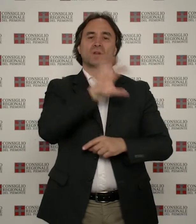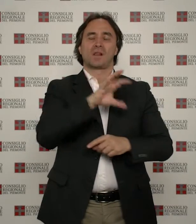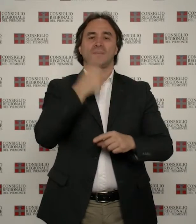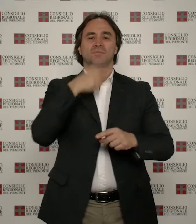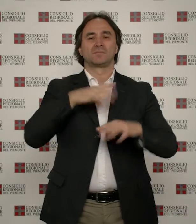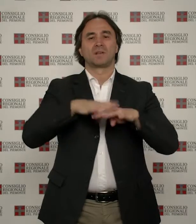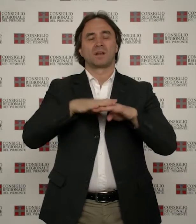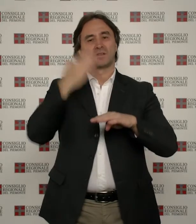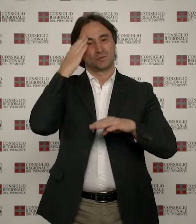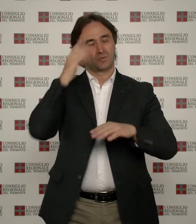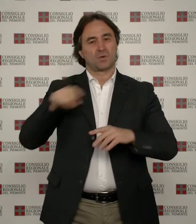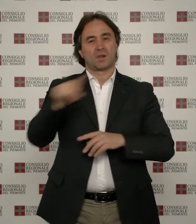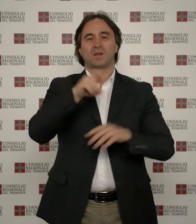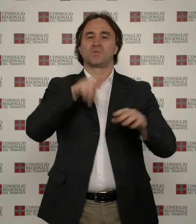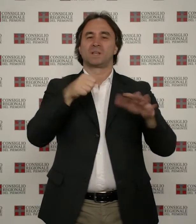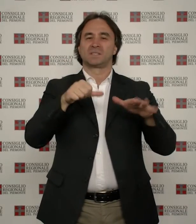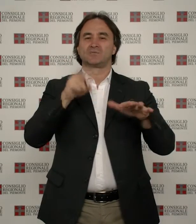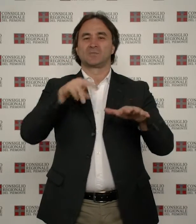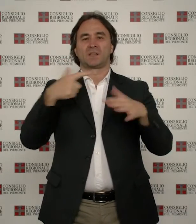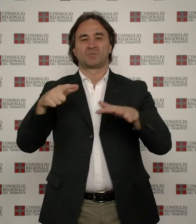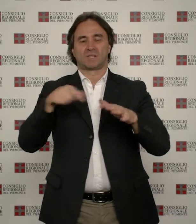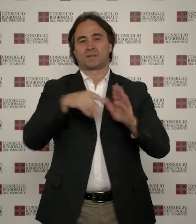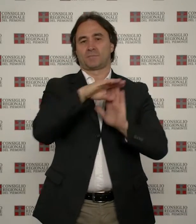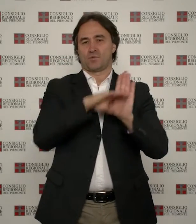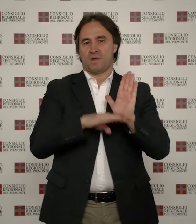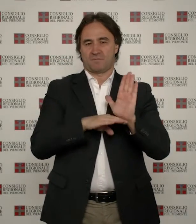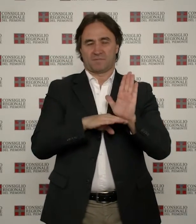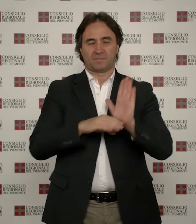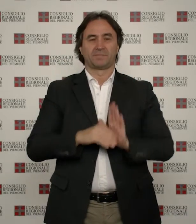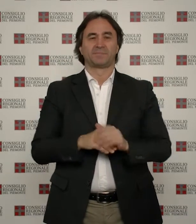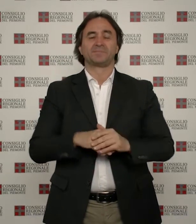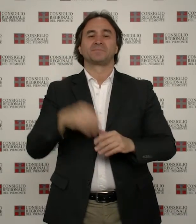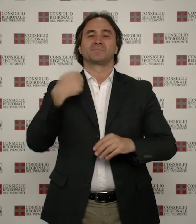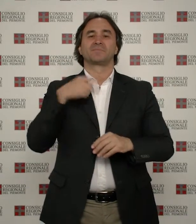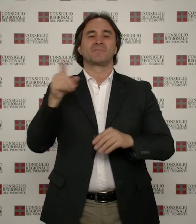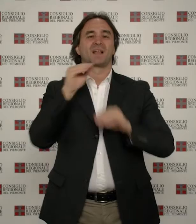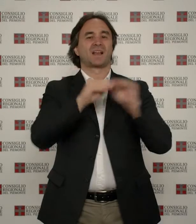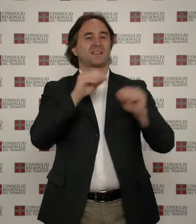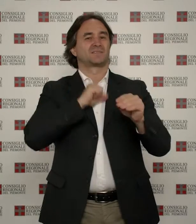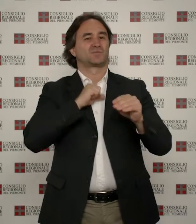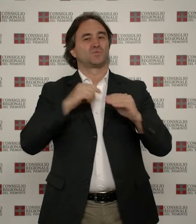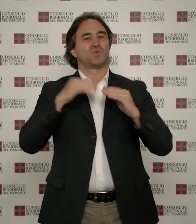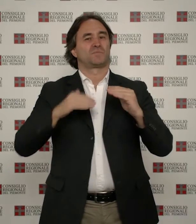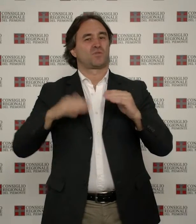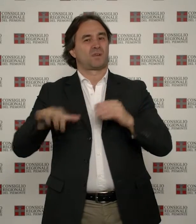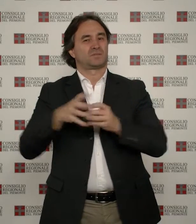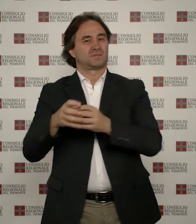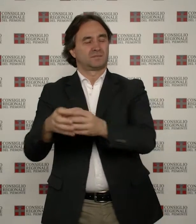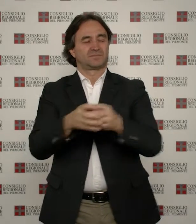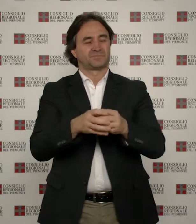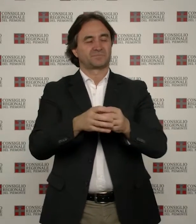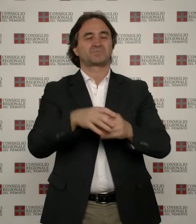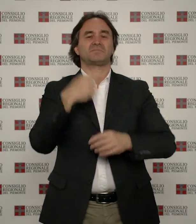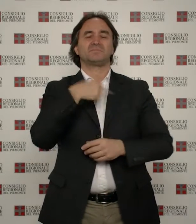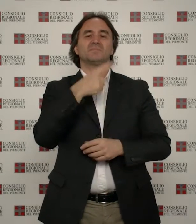rete scolastica per l'anno 2016-2017. Su richiesta delle minoranze, il presidente della Giunta regionale, Sergio Chiamparino,